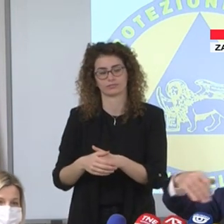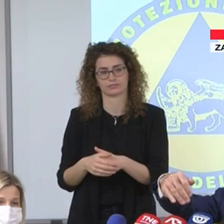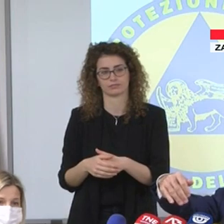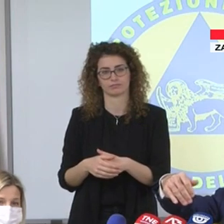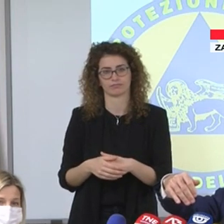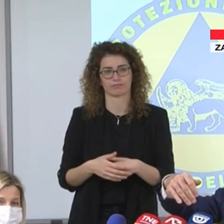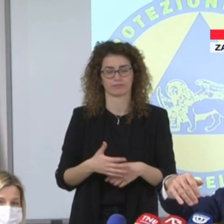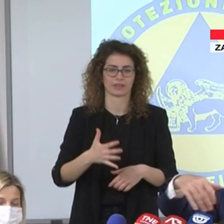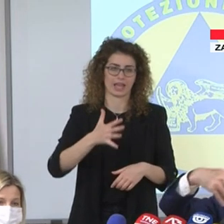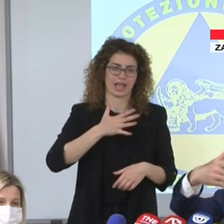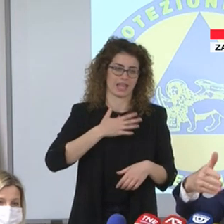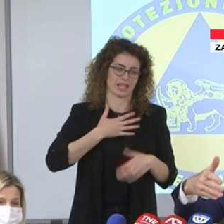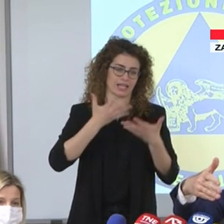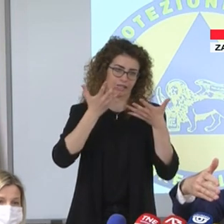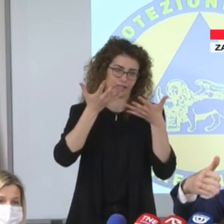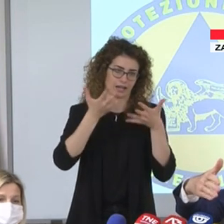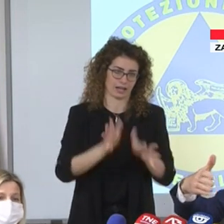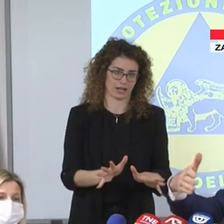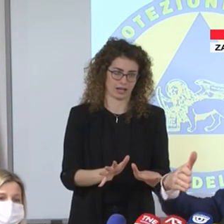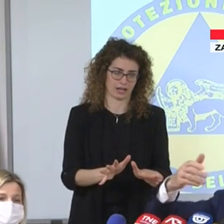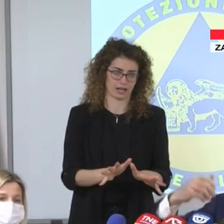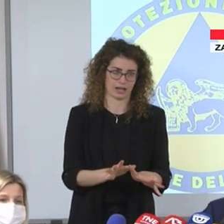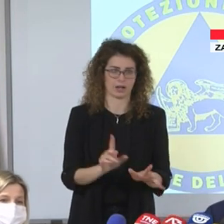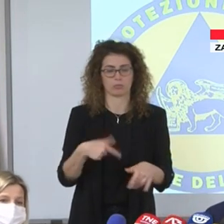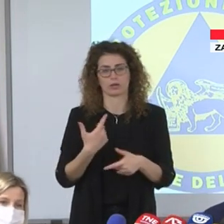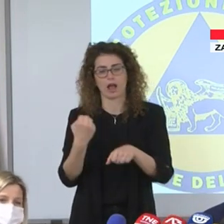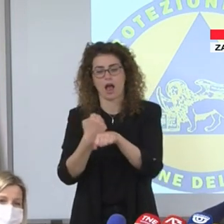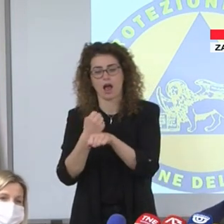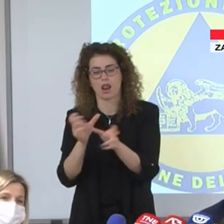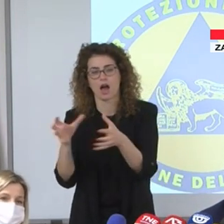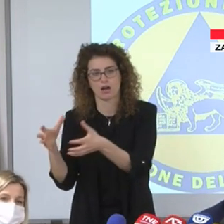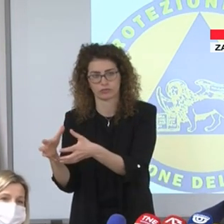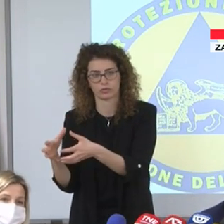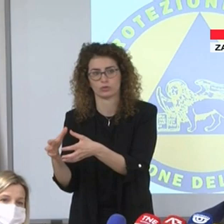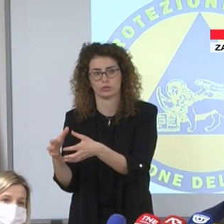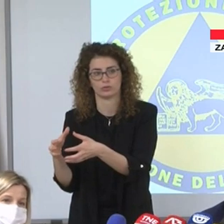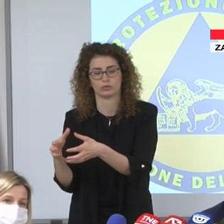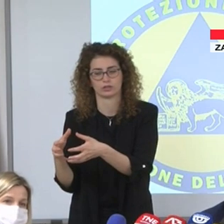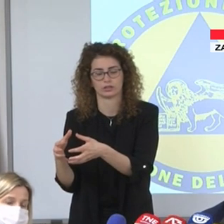finito il blocco delle fasce di età, si torna a pensare anche alle categorie.